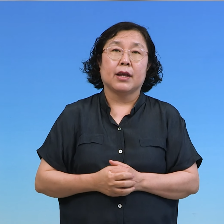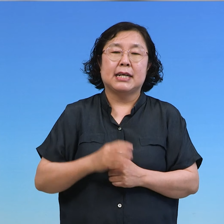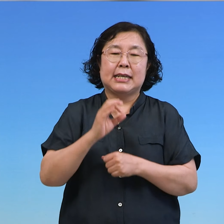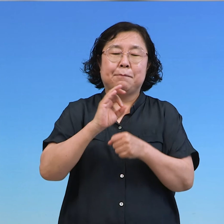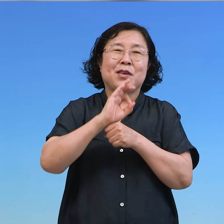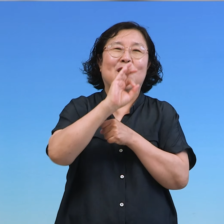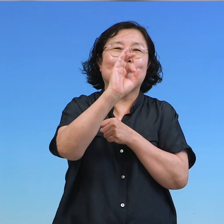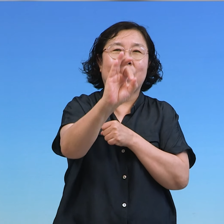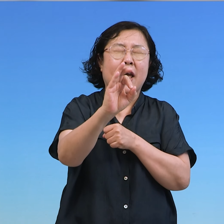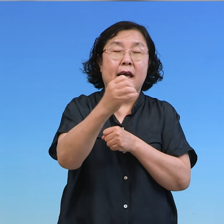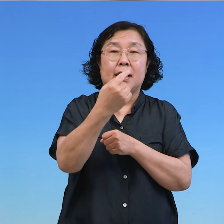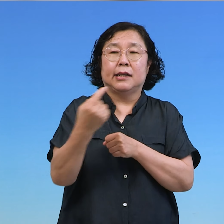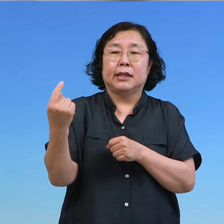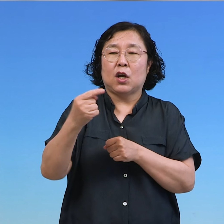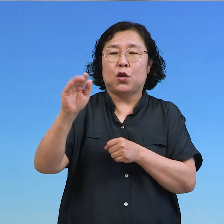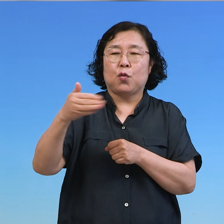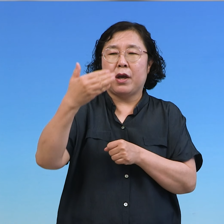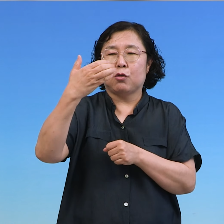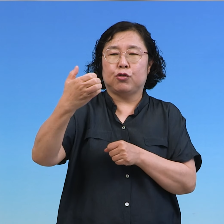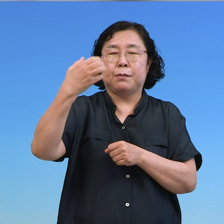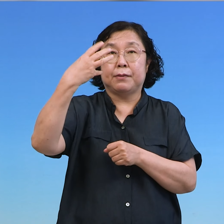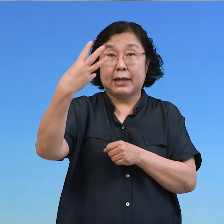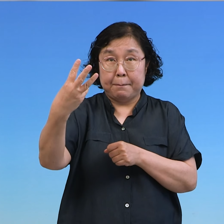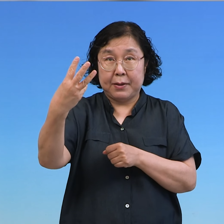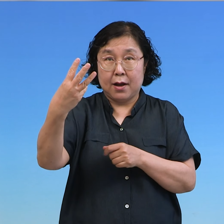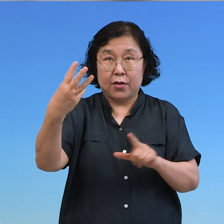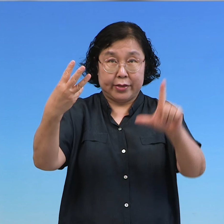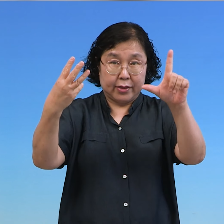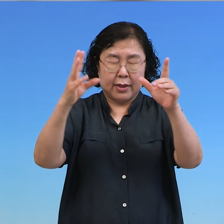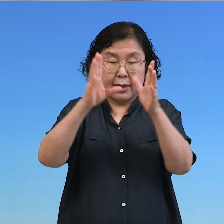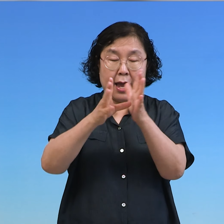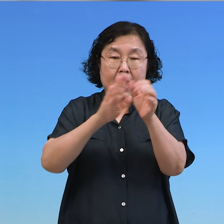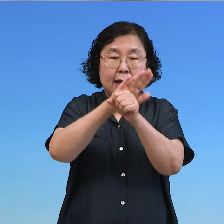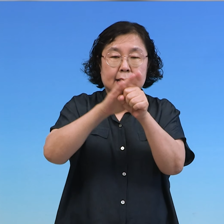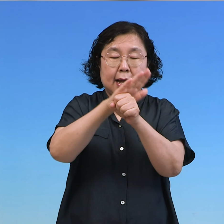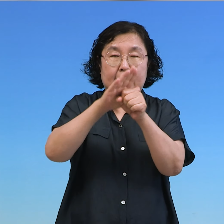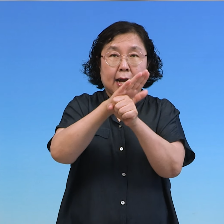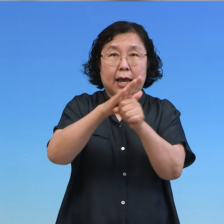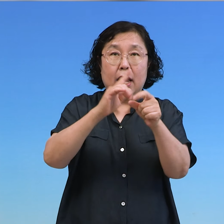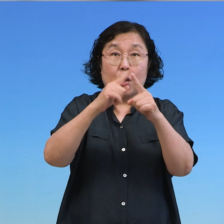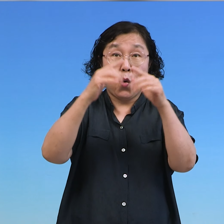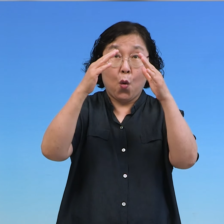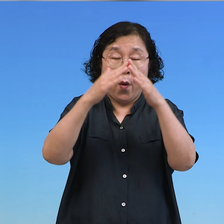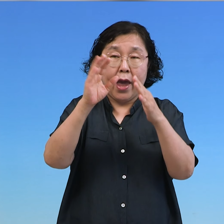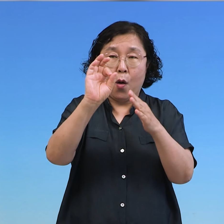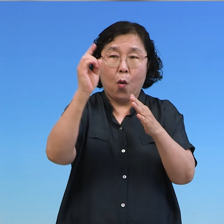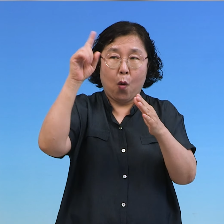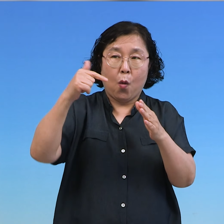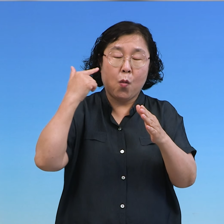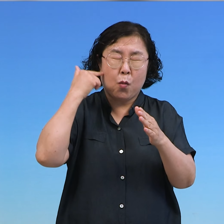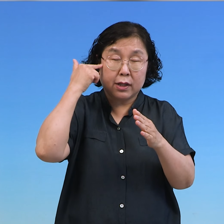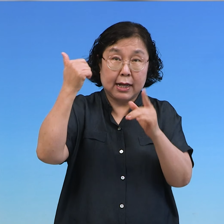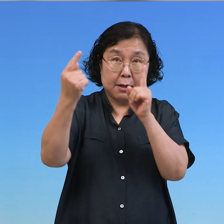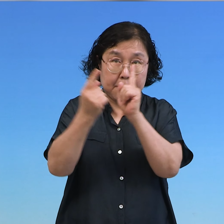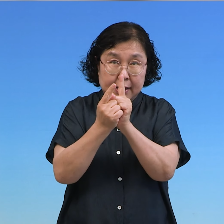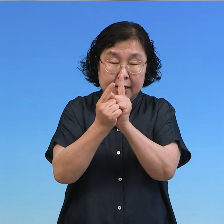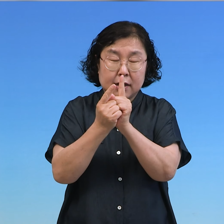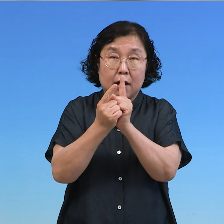93년은요 제가 사랑의 교회에 오카눔 목사님께 발탁이 돼가지고